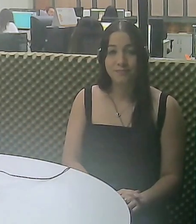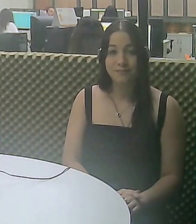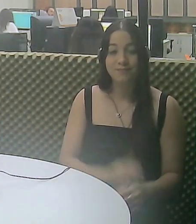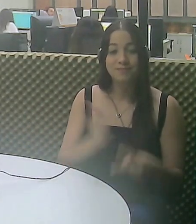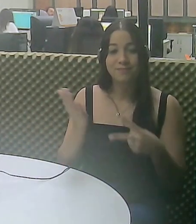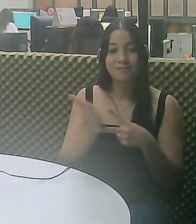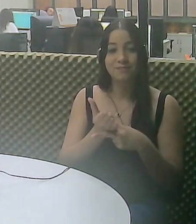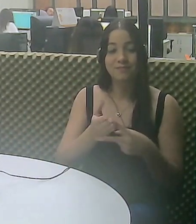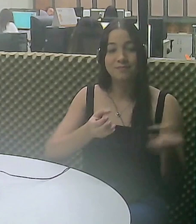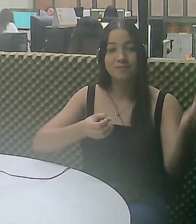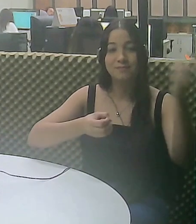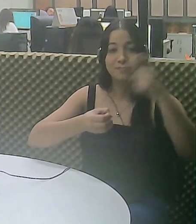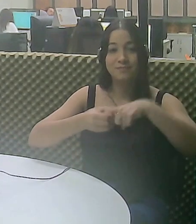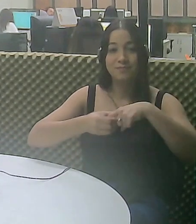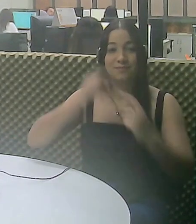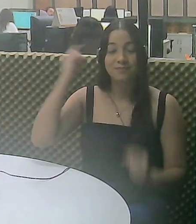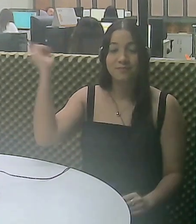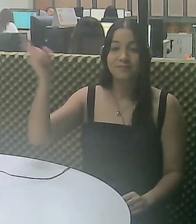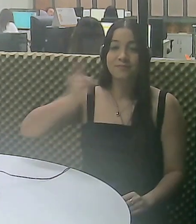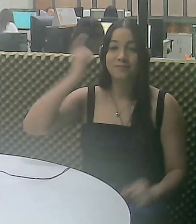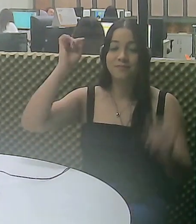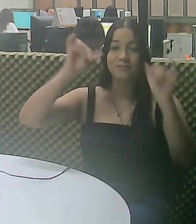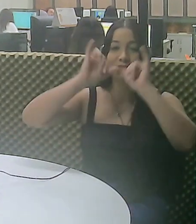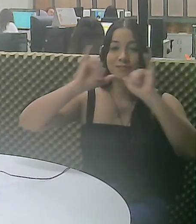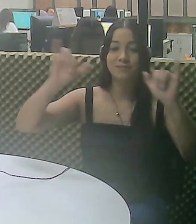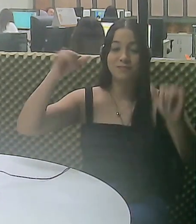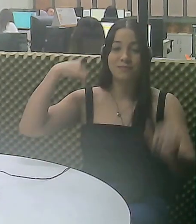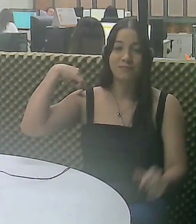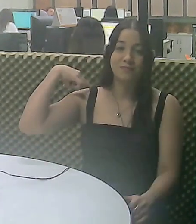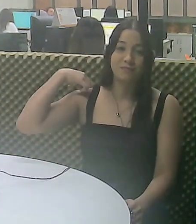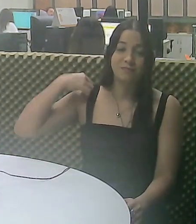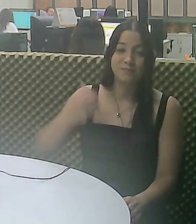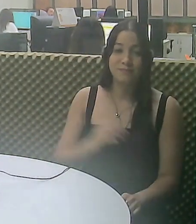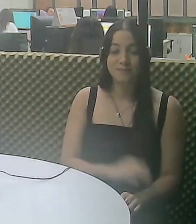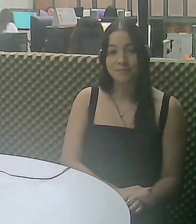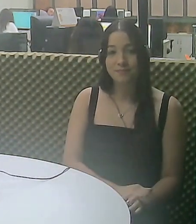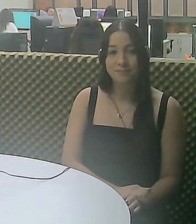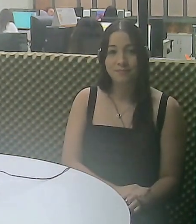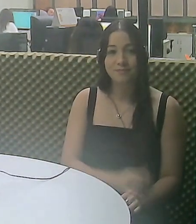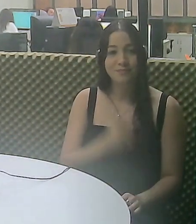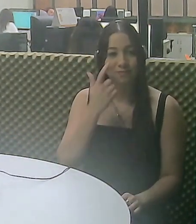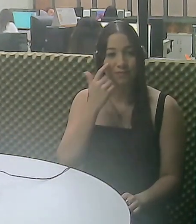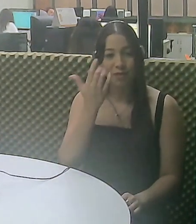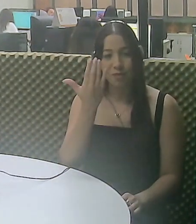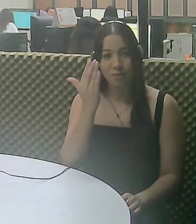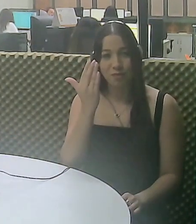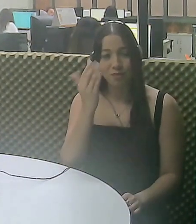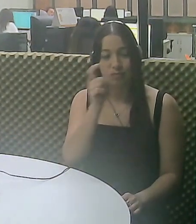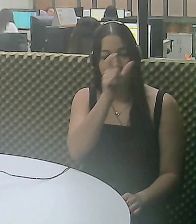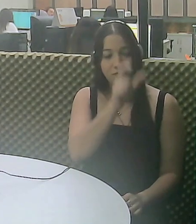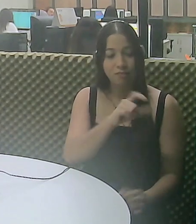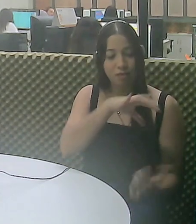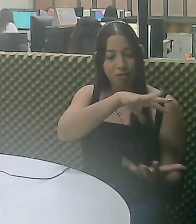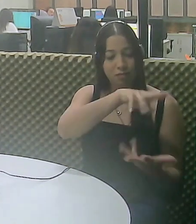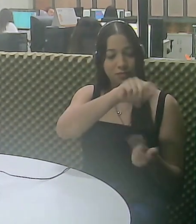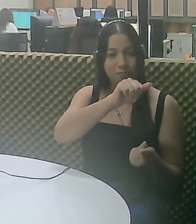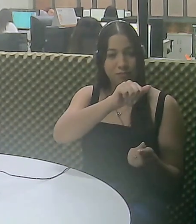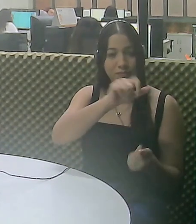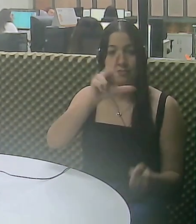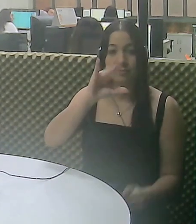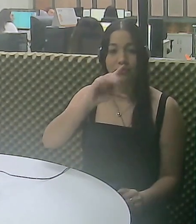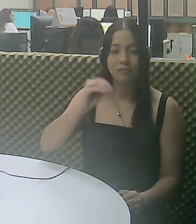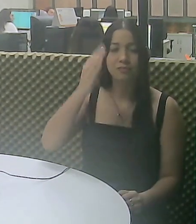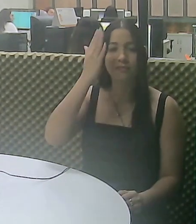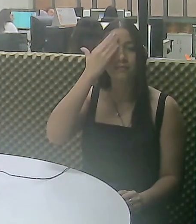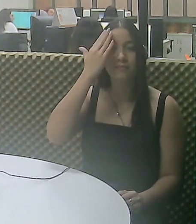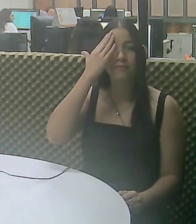Vamos para um rápido intervalo e logo voltamos com o Giro de Notícias. Esse é o espelho e esse é o planeta Terra. O seu Lúcio